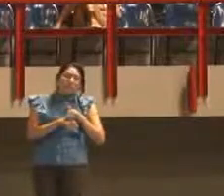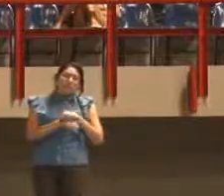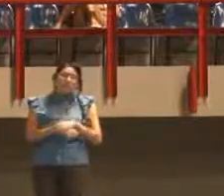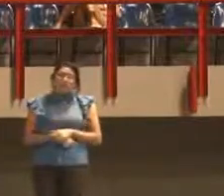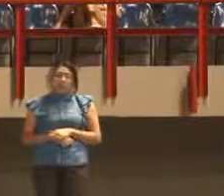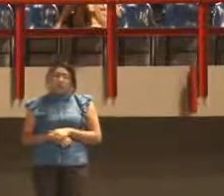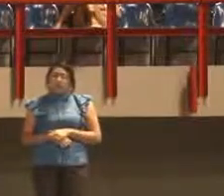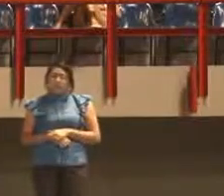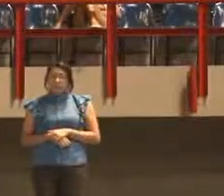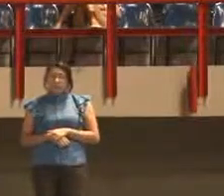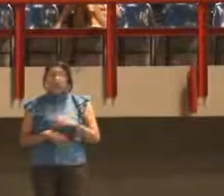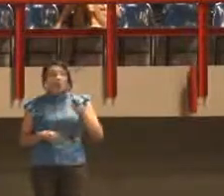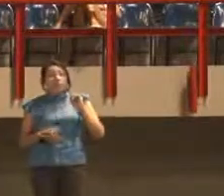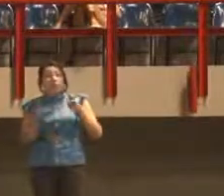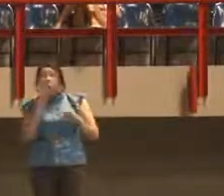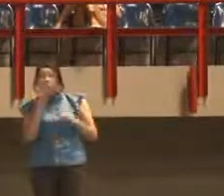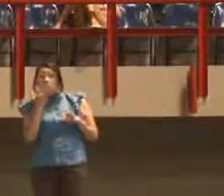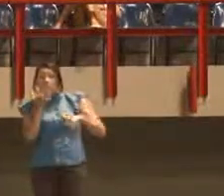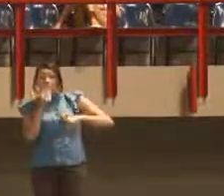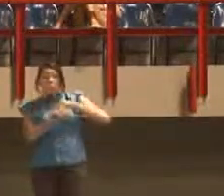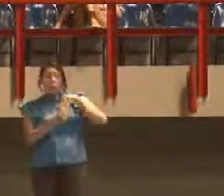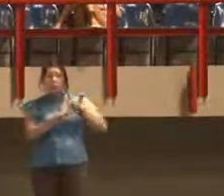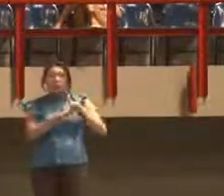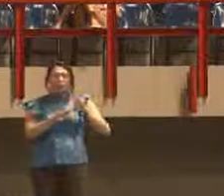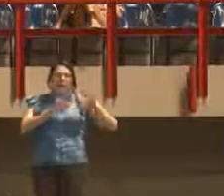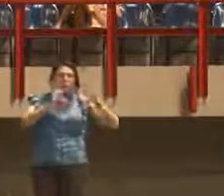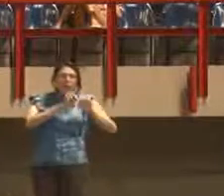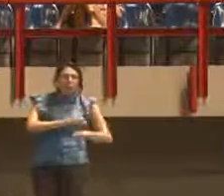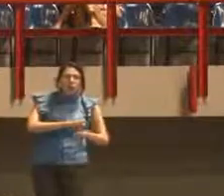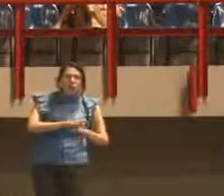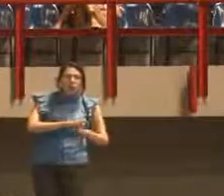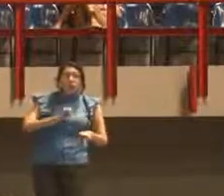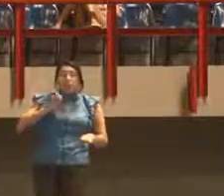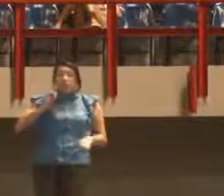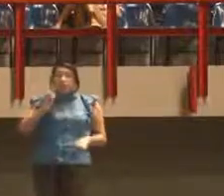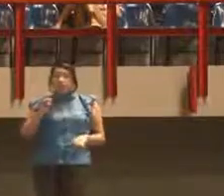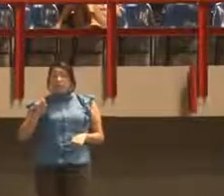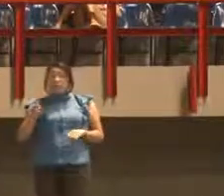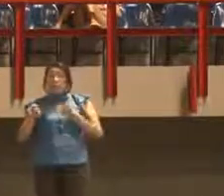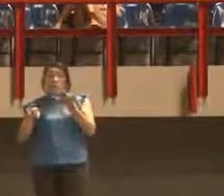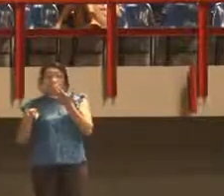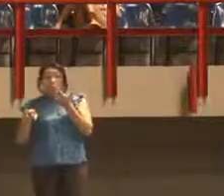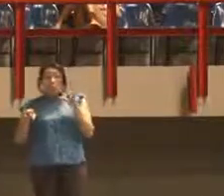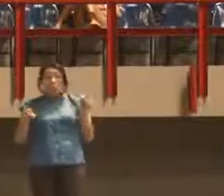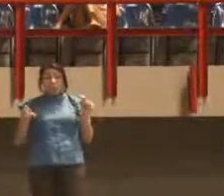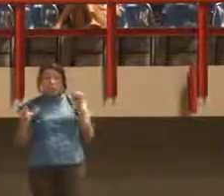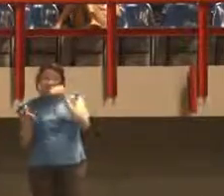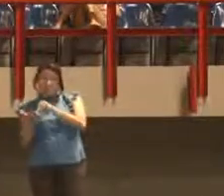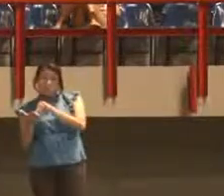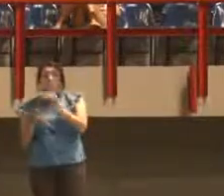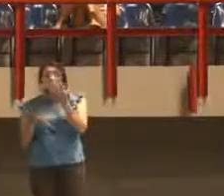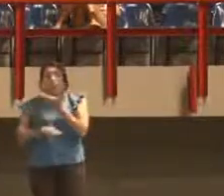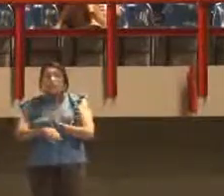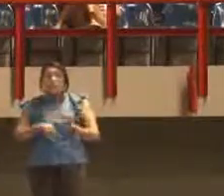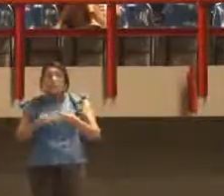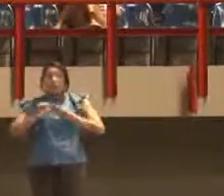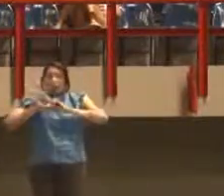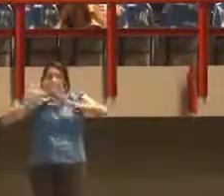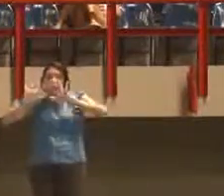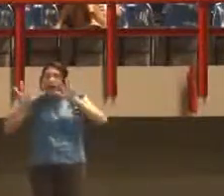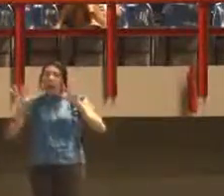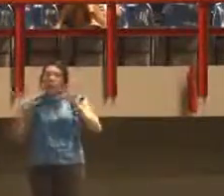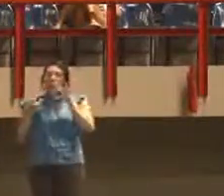preto, ela fica escuro. E quando você associa uma cor com o branco, ela fica claro, né? Então, além dessas 18 cores, ainda tem o que